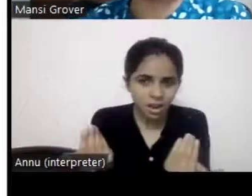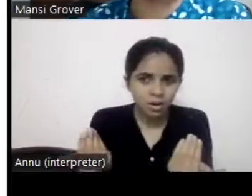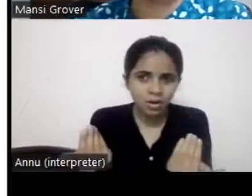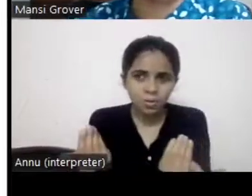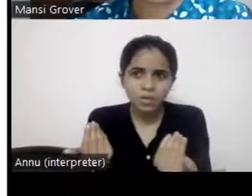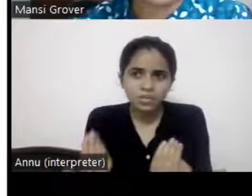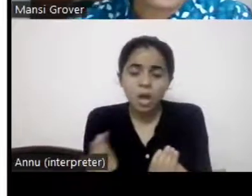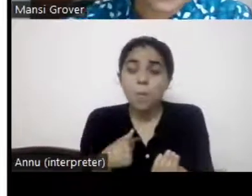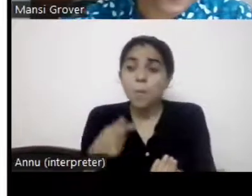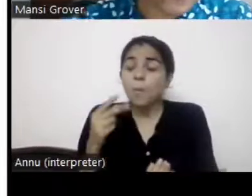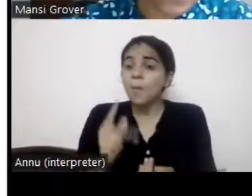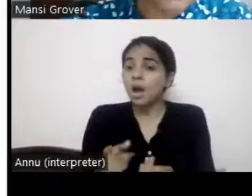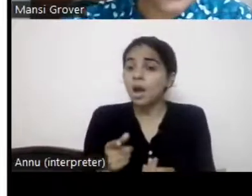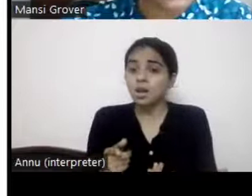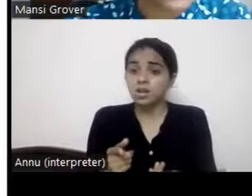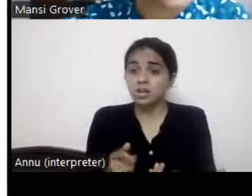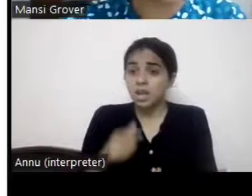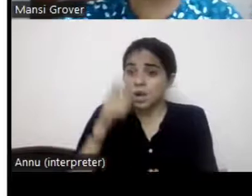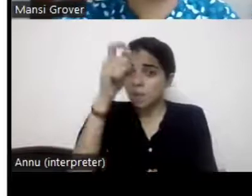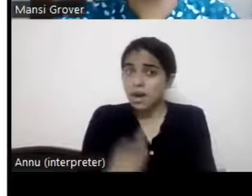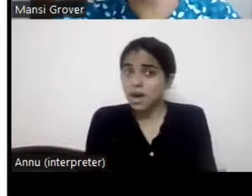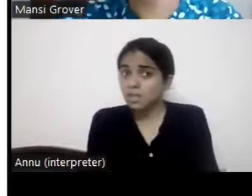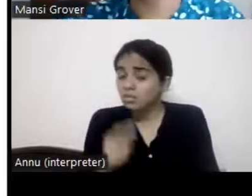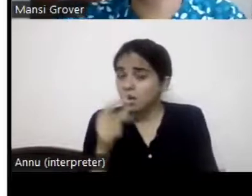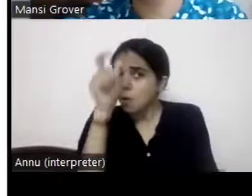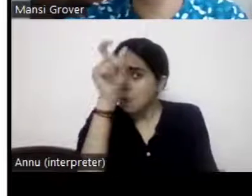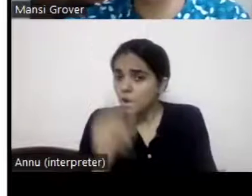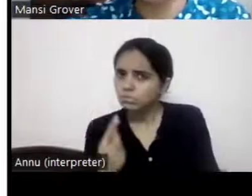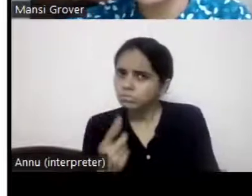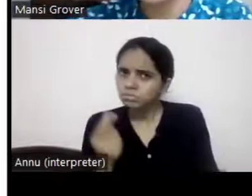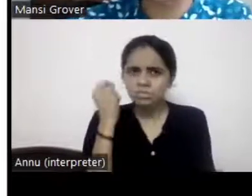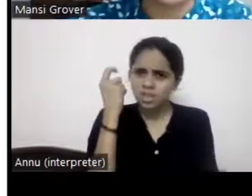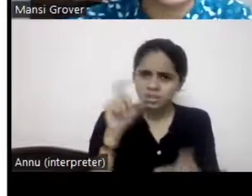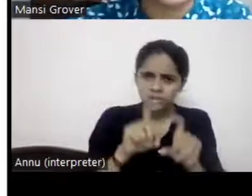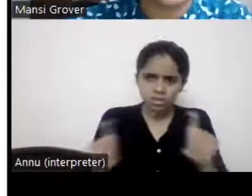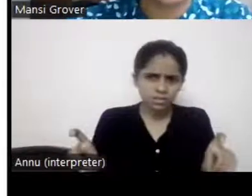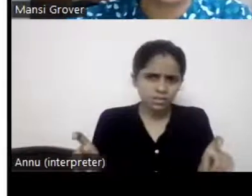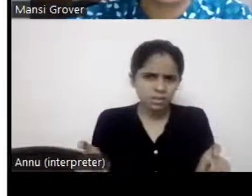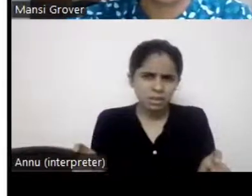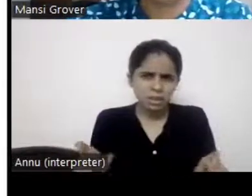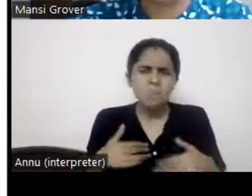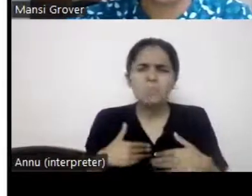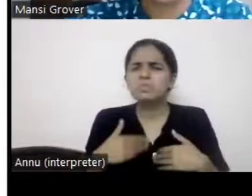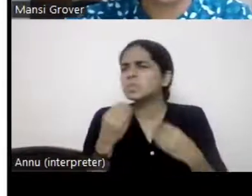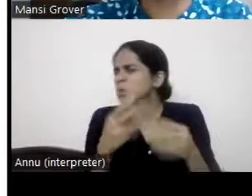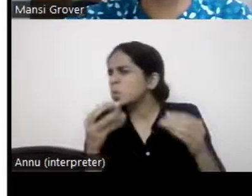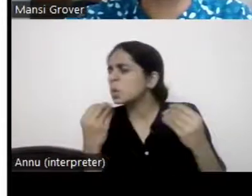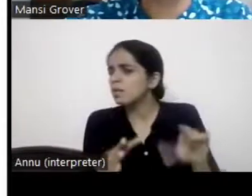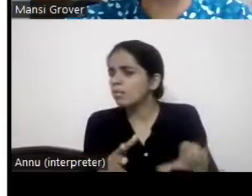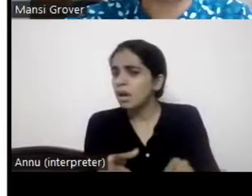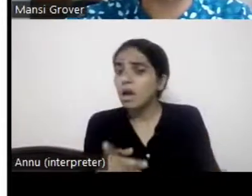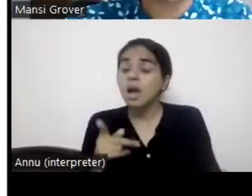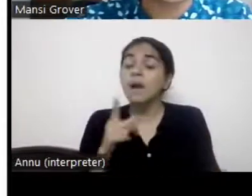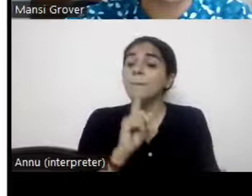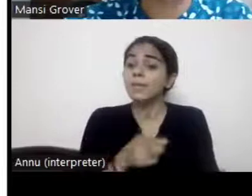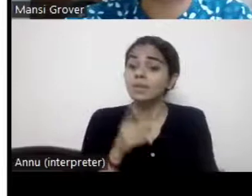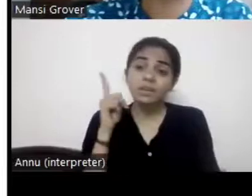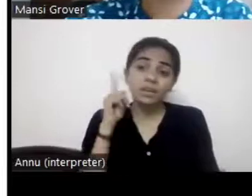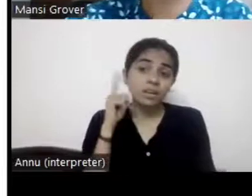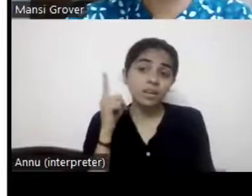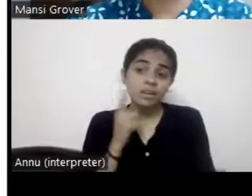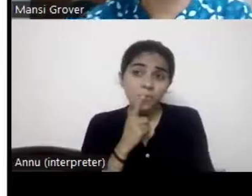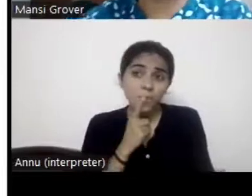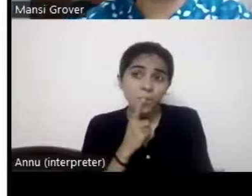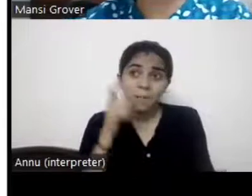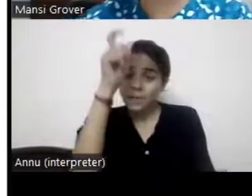granted. सामने वाले को हमारी बात समझ आई नहीं आई, we are not bothered. But for a deaf person, it is so